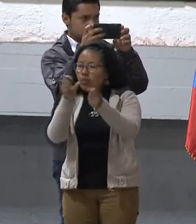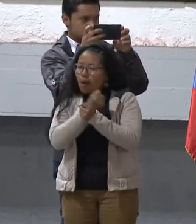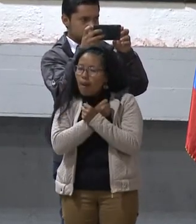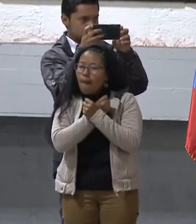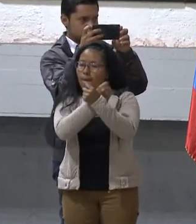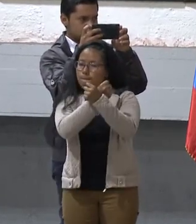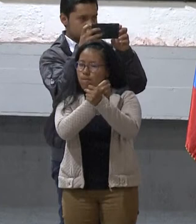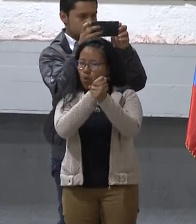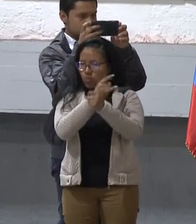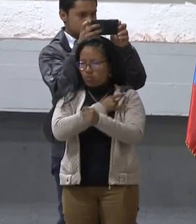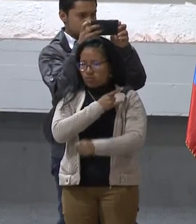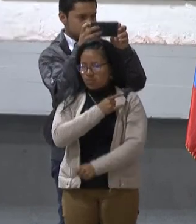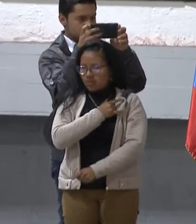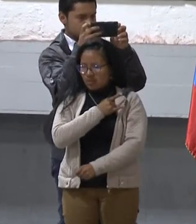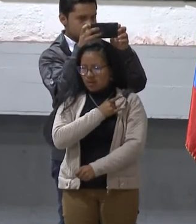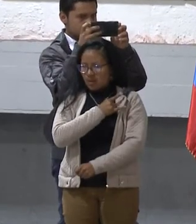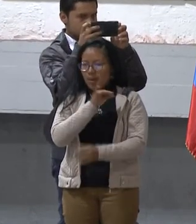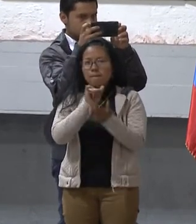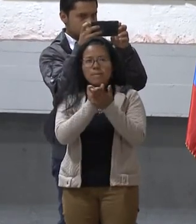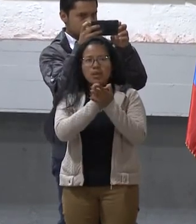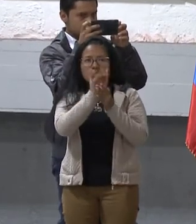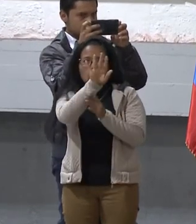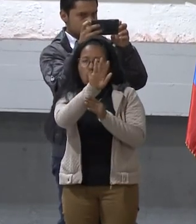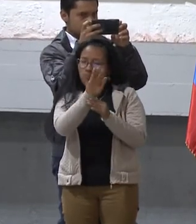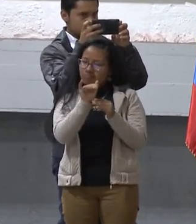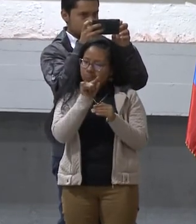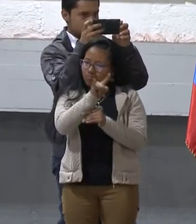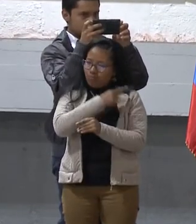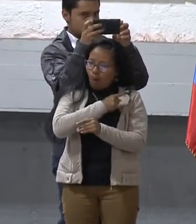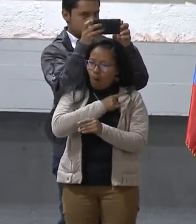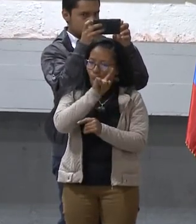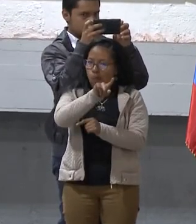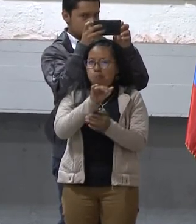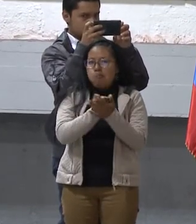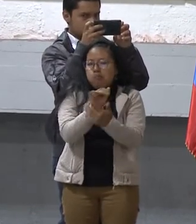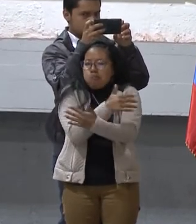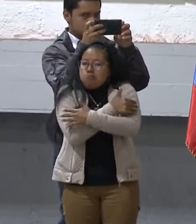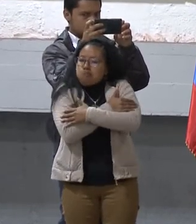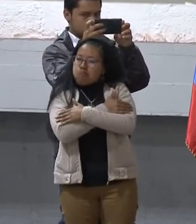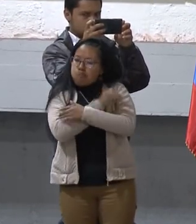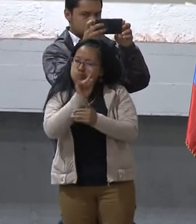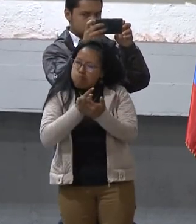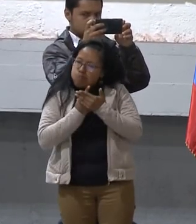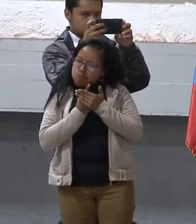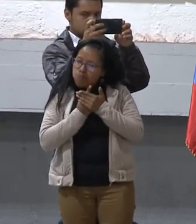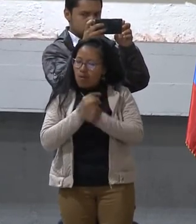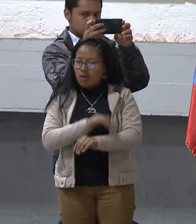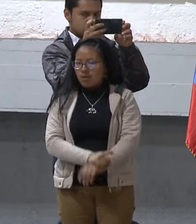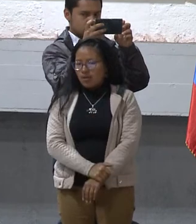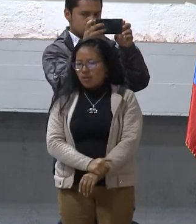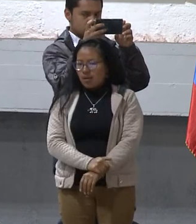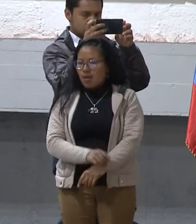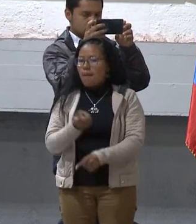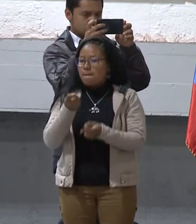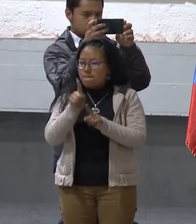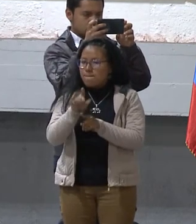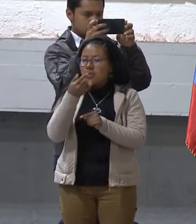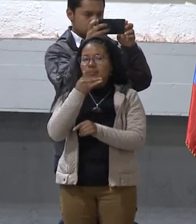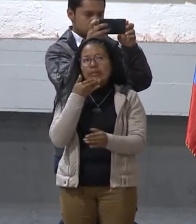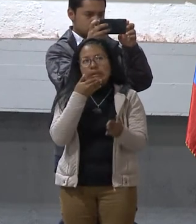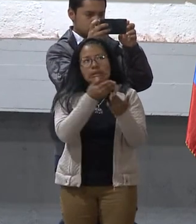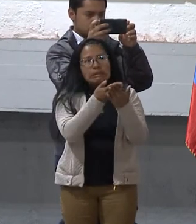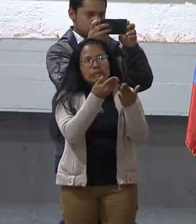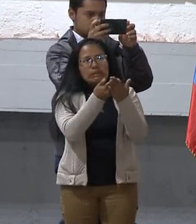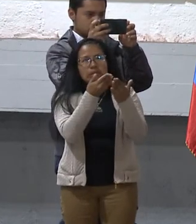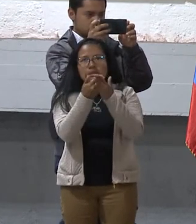no se sienten abrazados por ella cuántos de ustedes no le guardan gran agradecimiento por todo lo que aquí